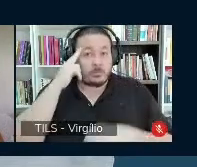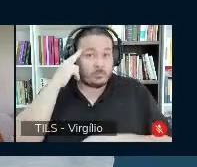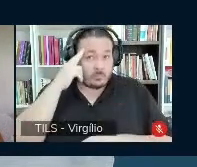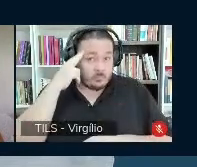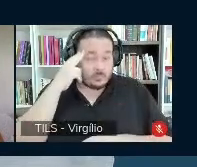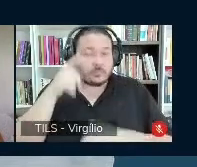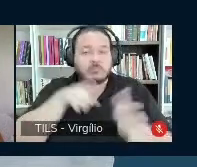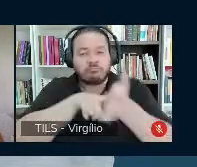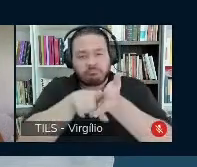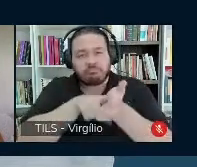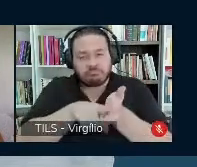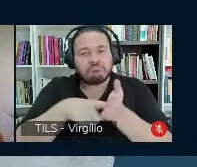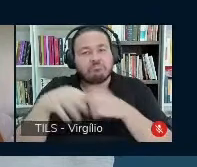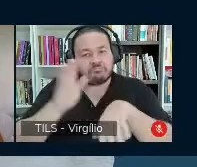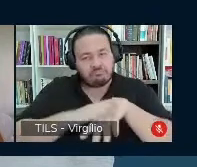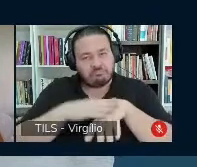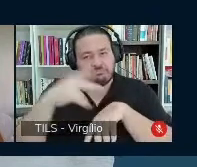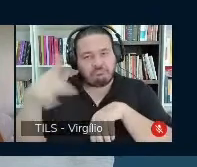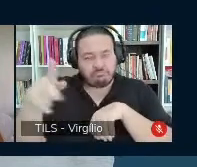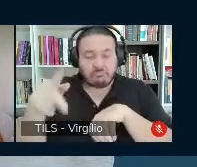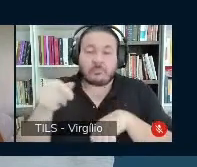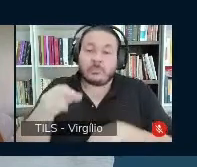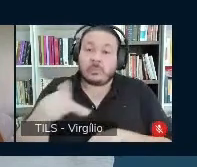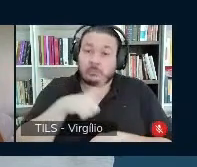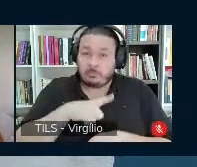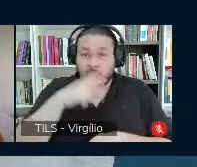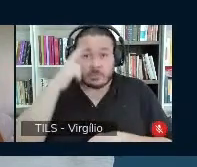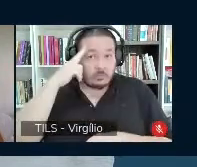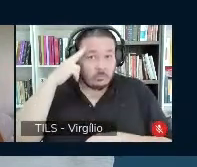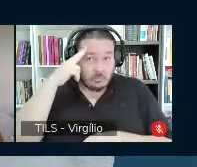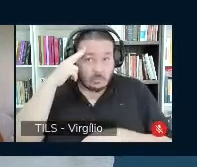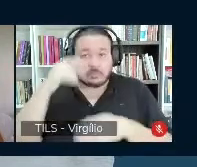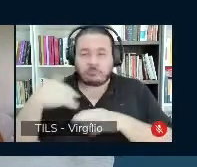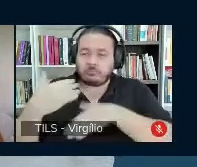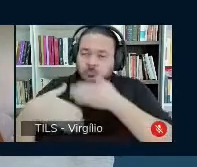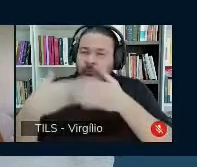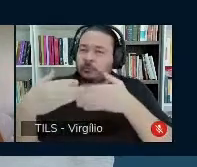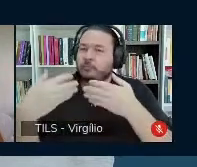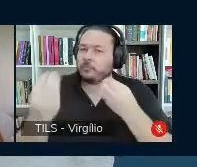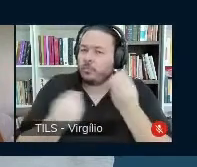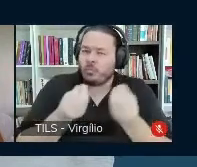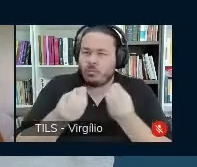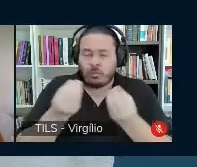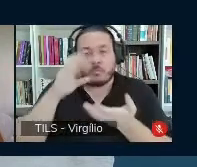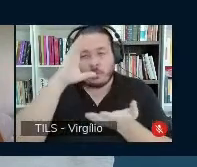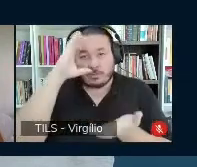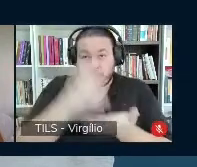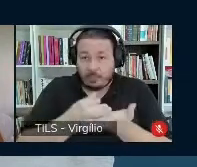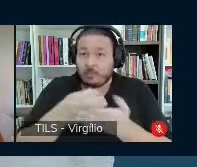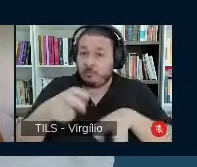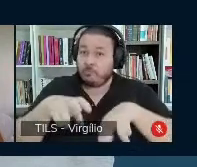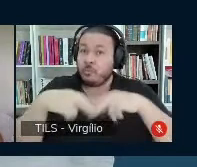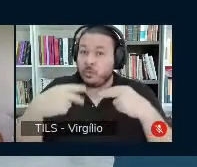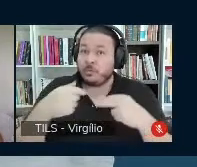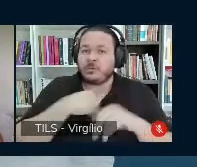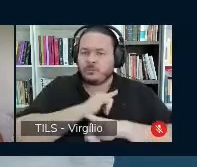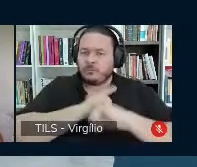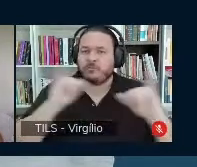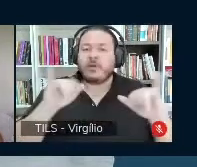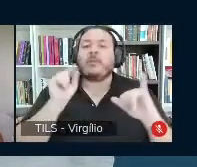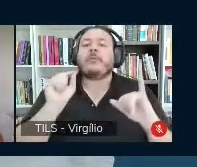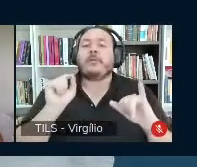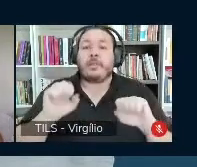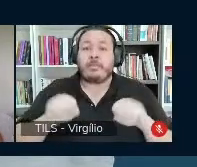hipótese foi desenvolvida sob a forma de uma tese, então é por isso que a gente fala defesa de tese, porque o que ele